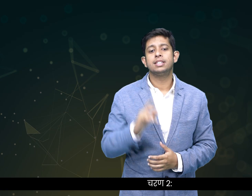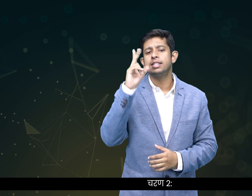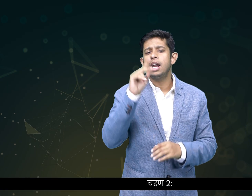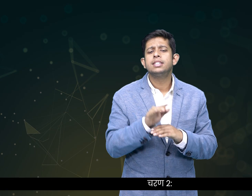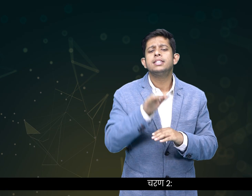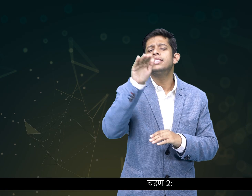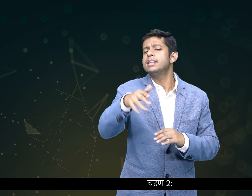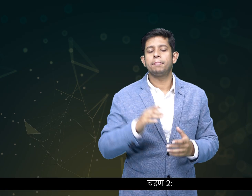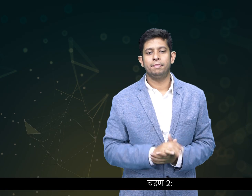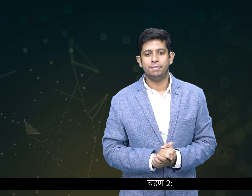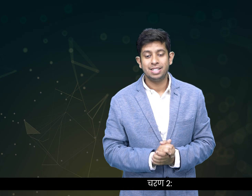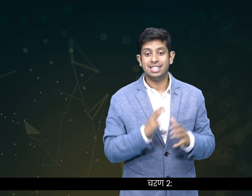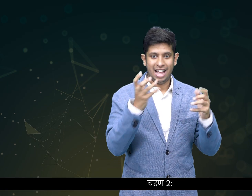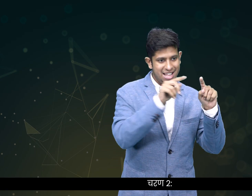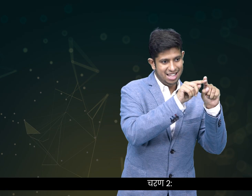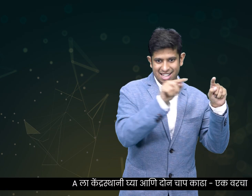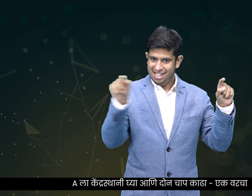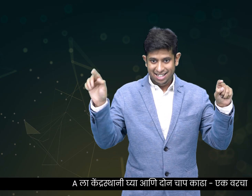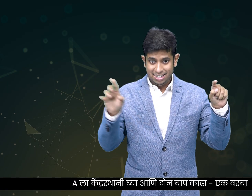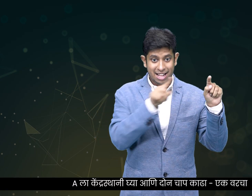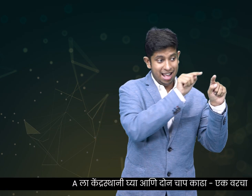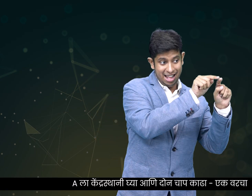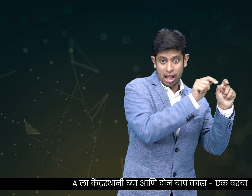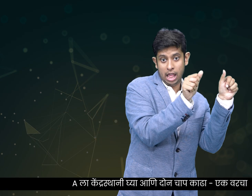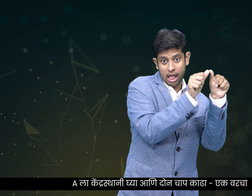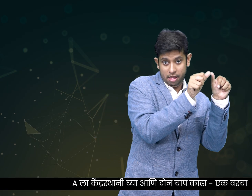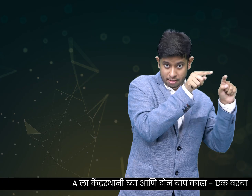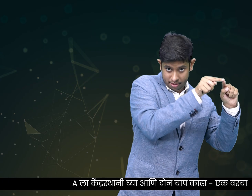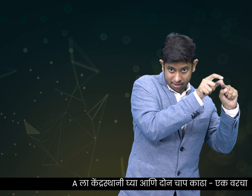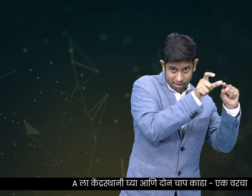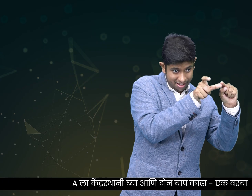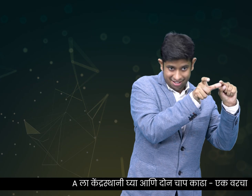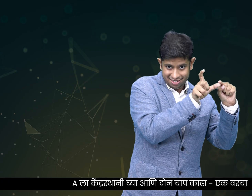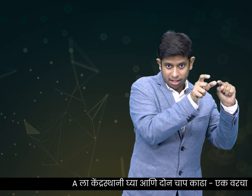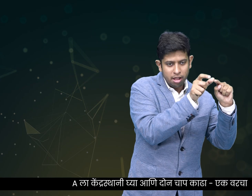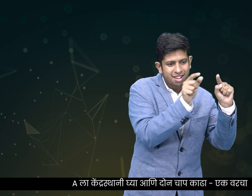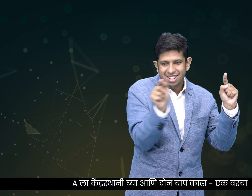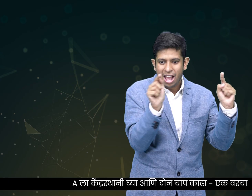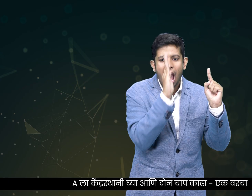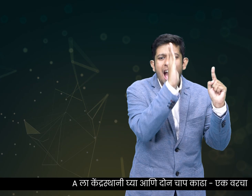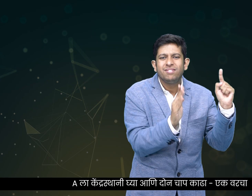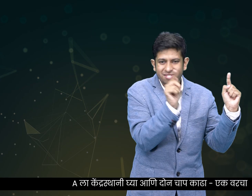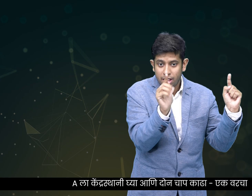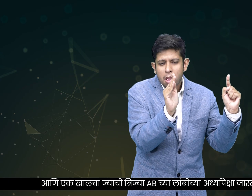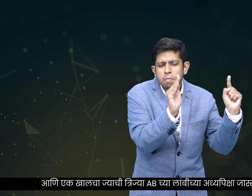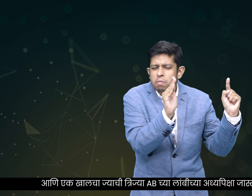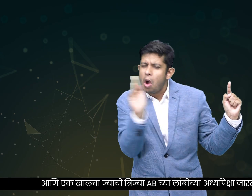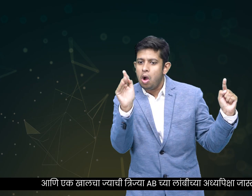चरण 2. A ला केंद्रस्थानी घ्या आणि दोन चाप काढा, एक वरचा आणि एक